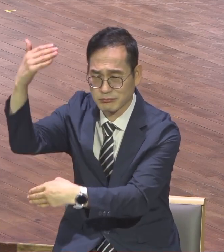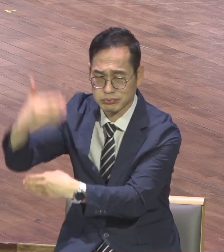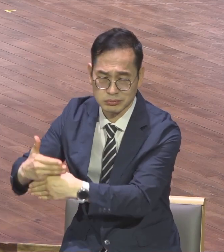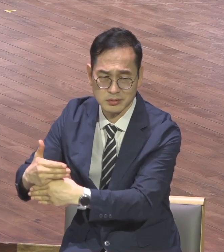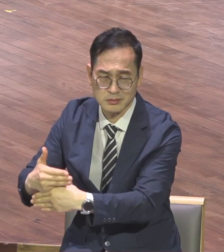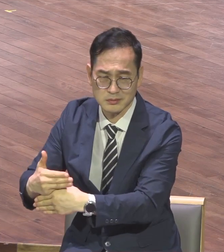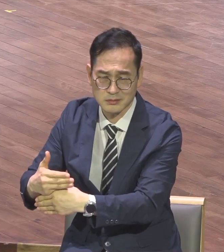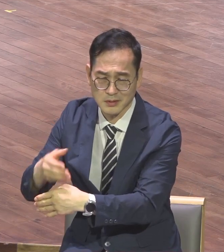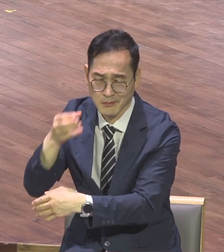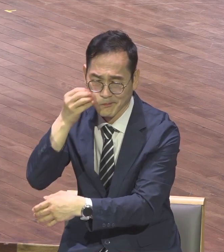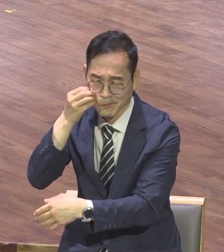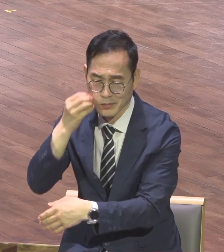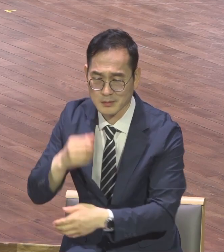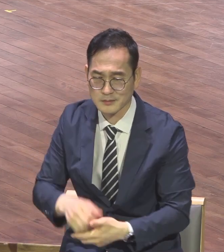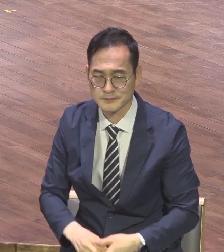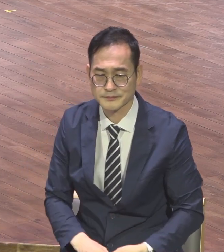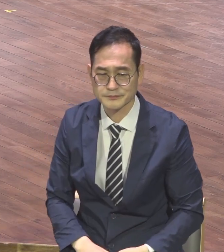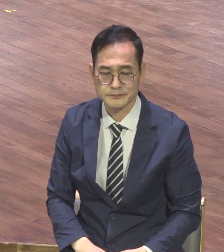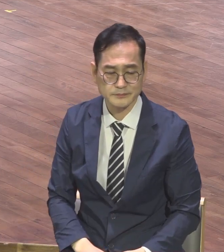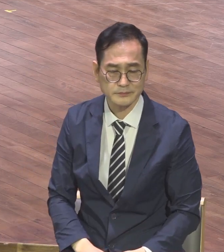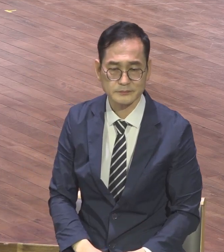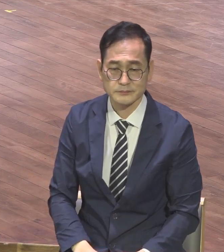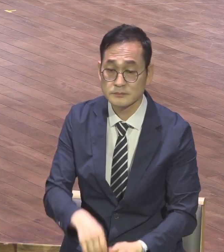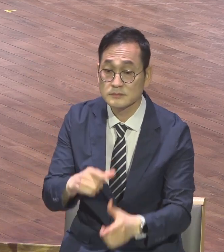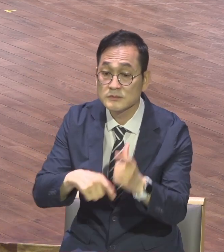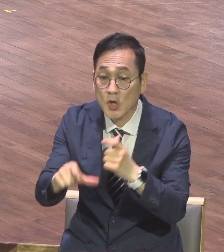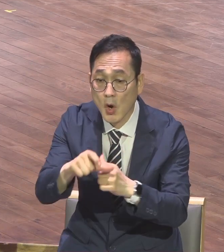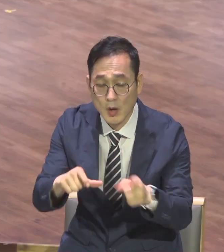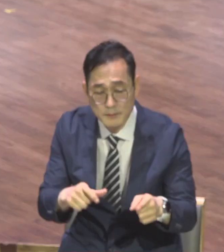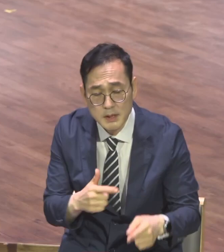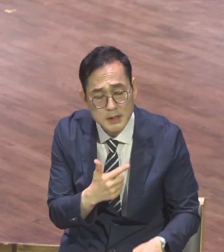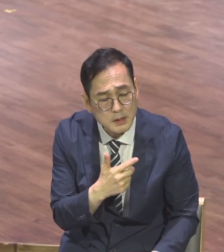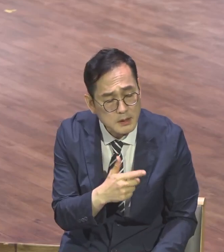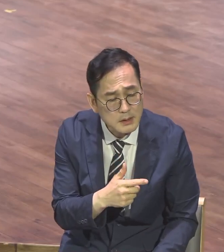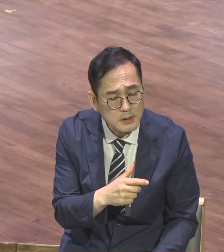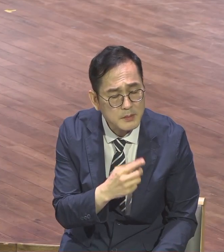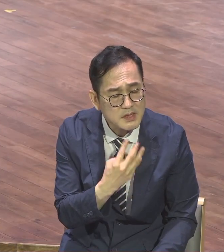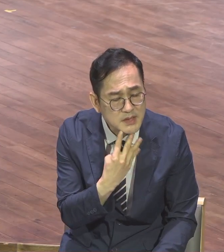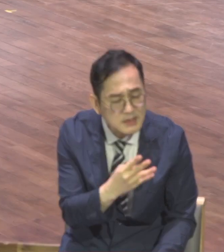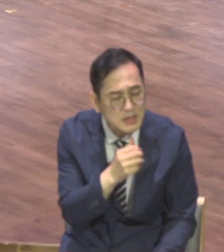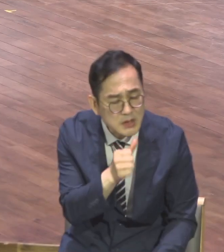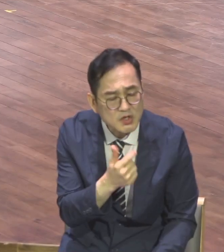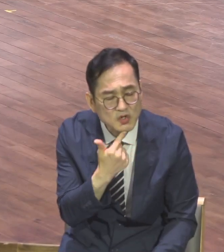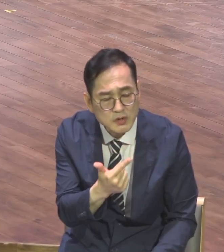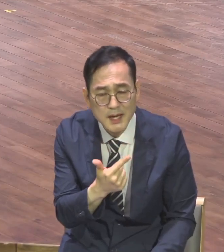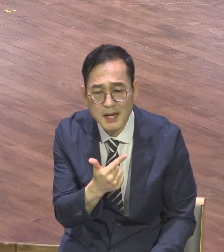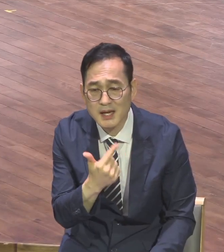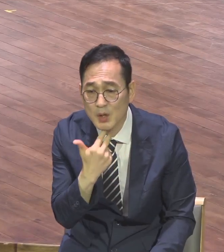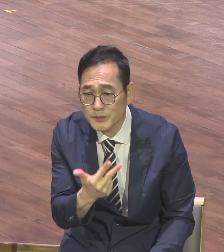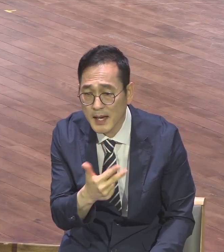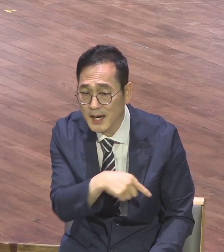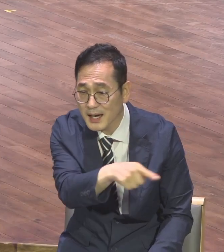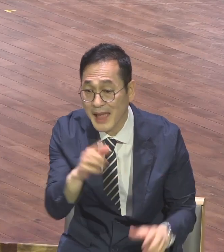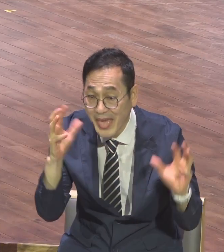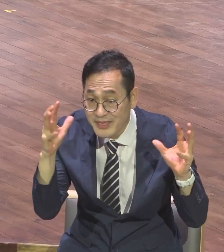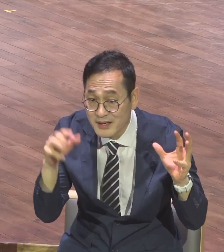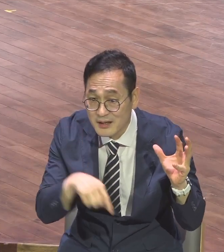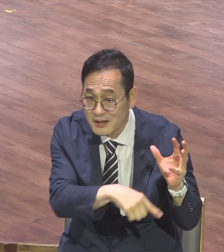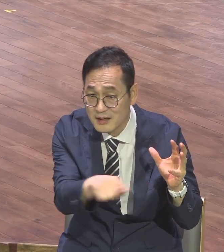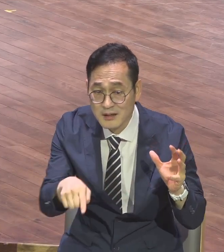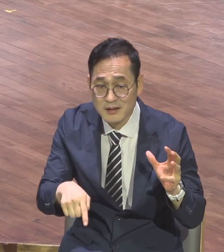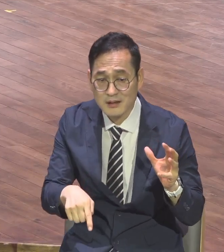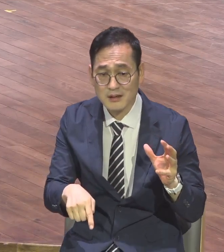영아부는요, 영아부 있잖아요. 주일학교 말고 영아부 더 어린. 영아부는 우리나라에 80%가 없다 그래. 통계가